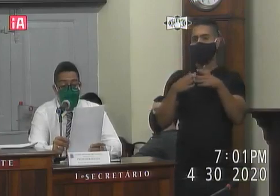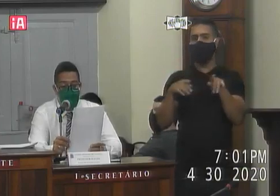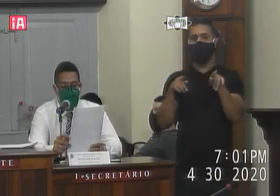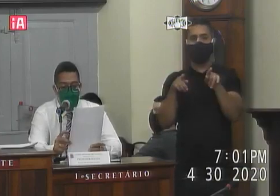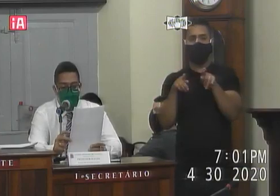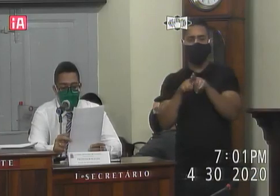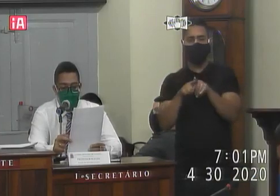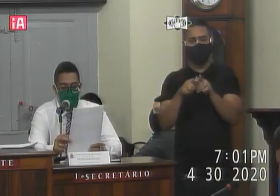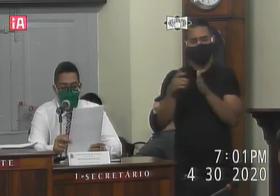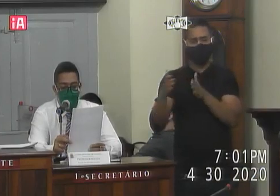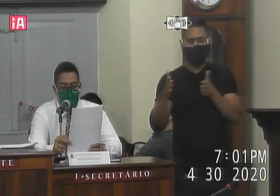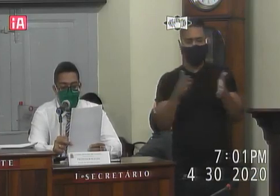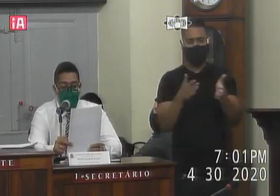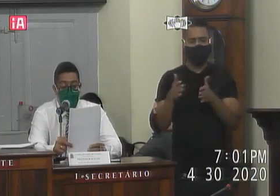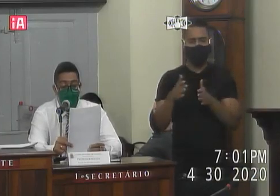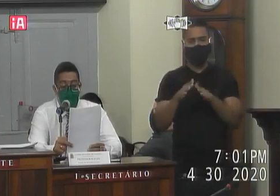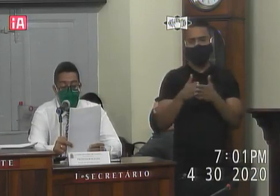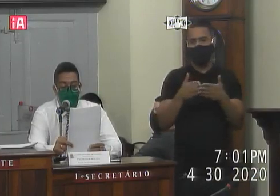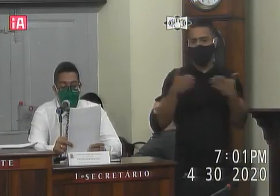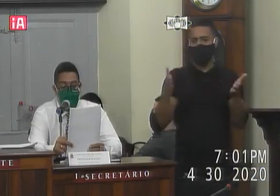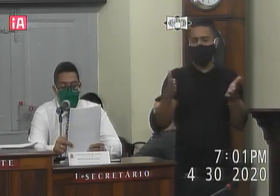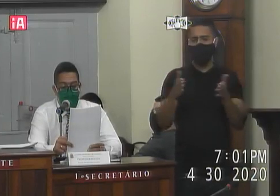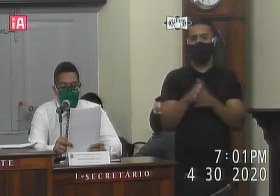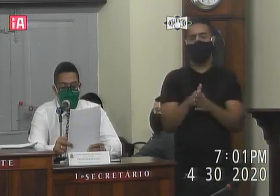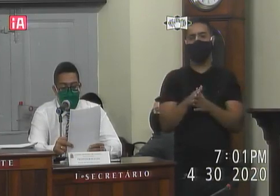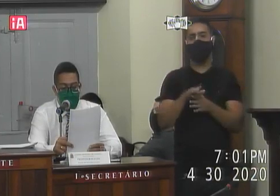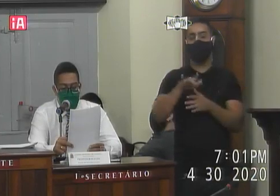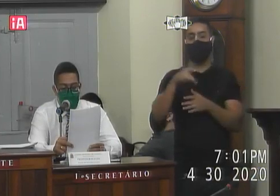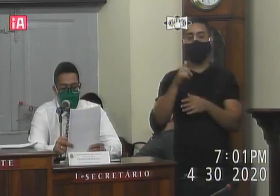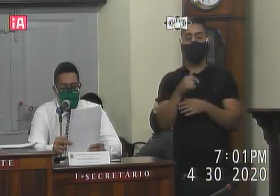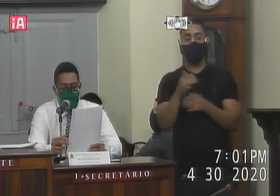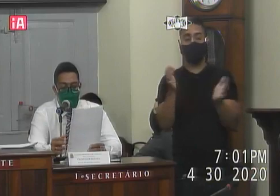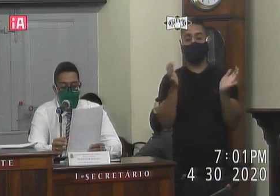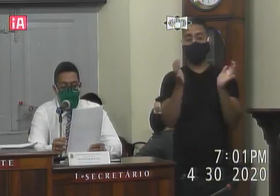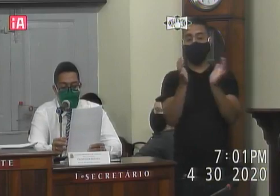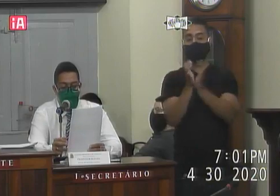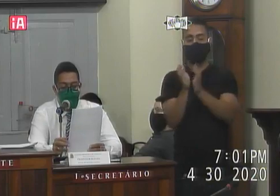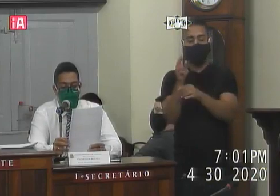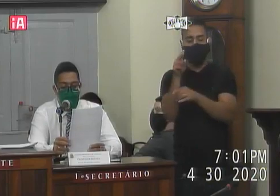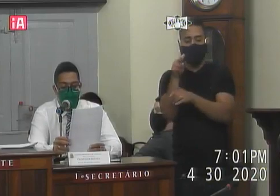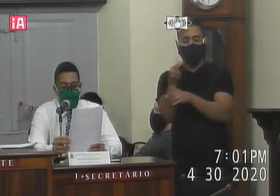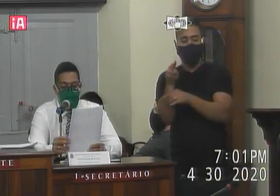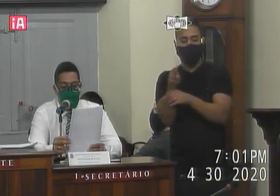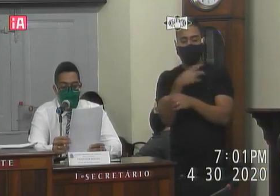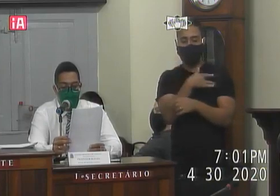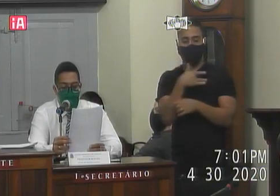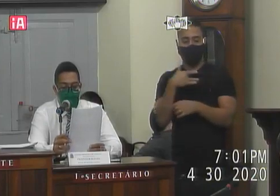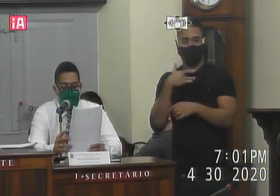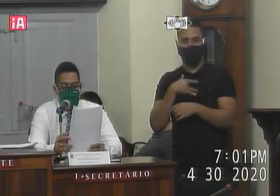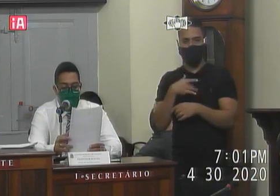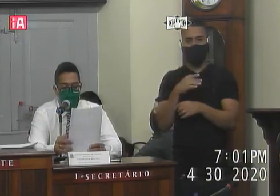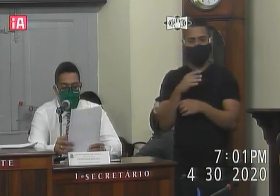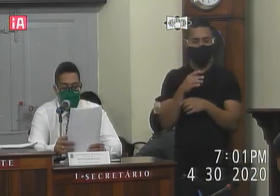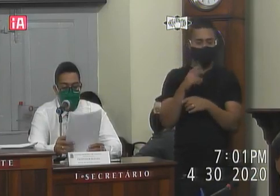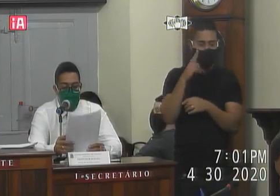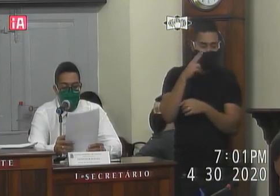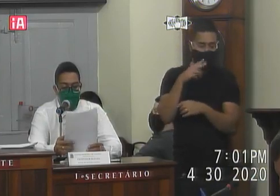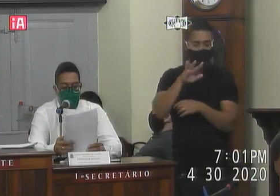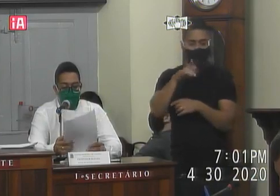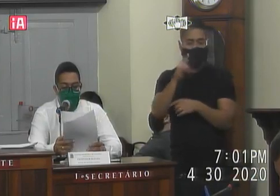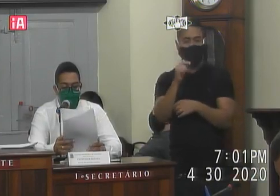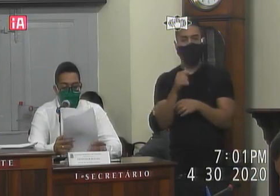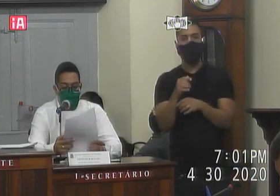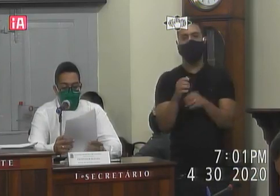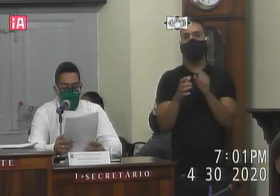possível flexibilização do comércio, a equipe da Vigilância Sanitária para orientar e fiscalizar os comércios para que seja